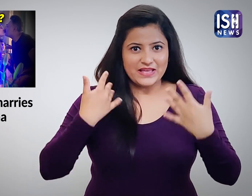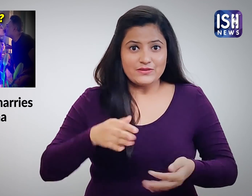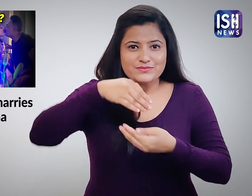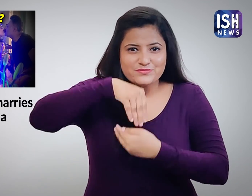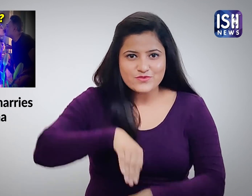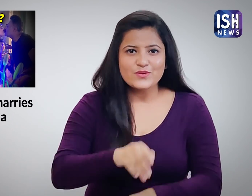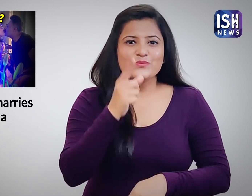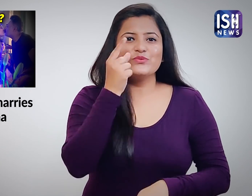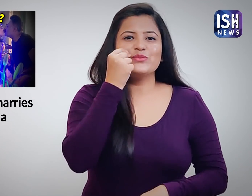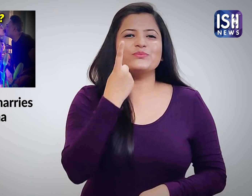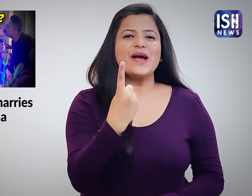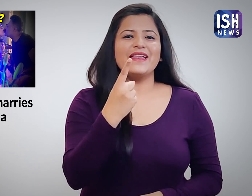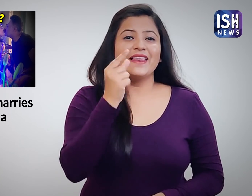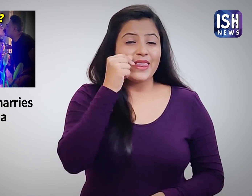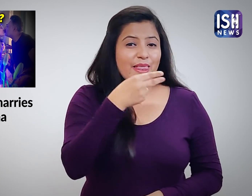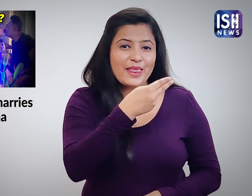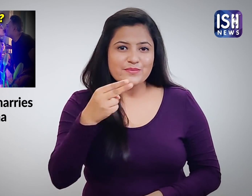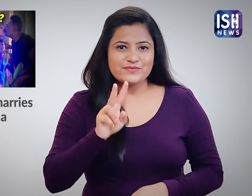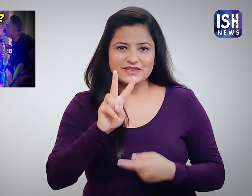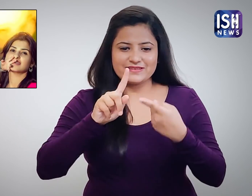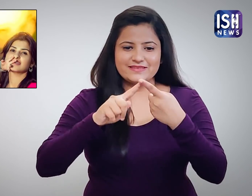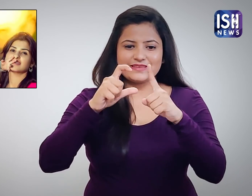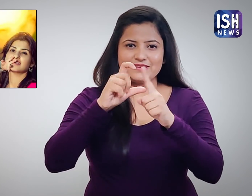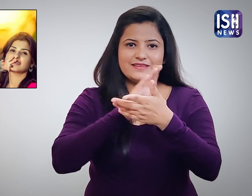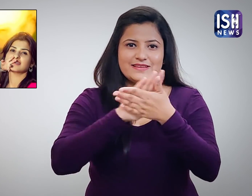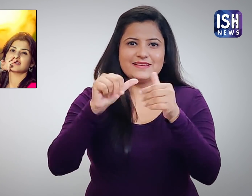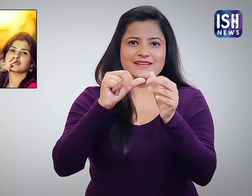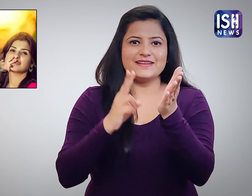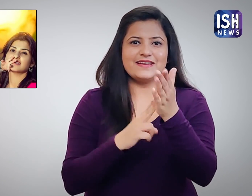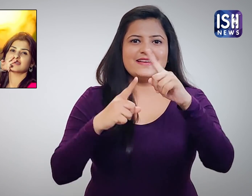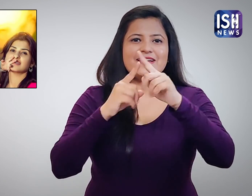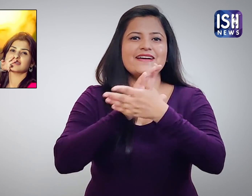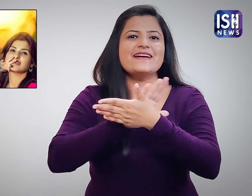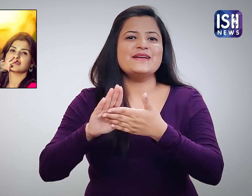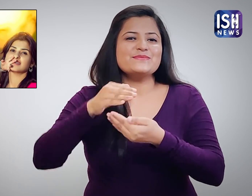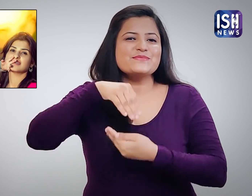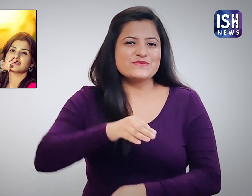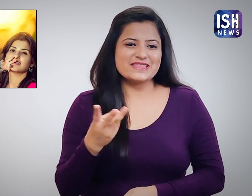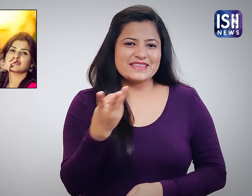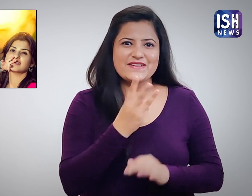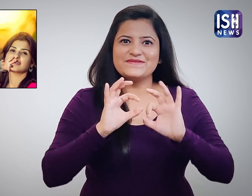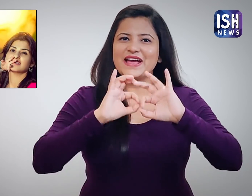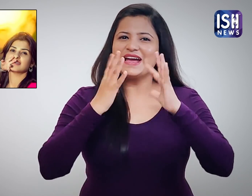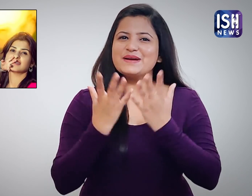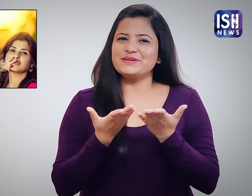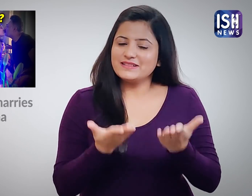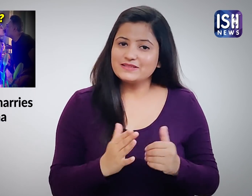उनका वेदांद नाम का एक बेटा है और वे एक खुशाल परिवार है।